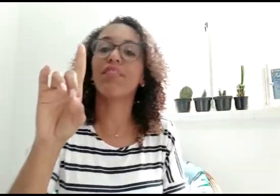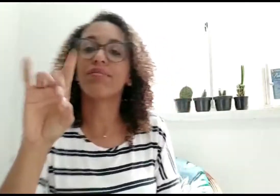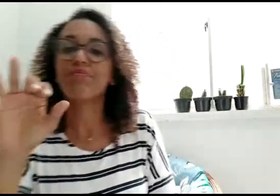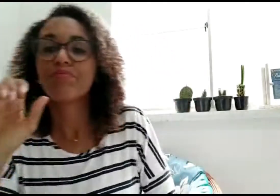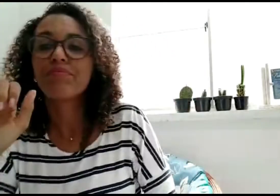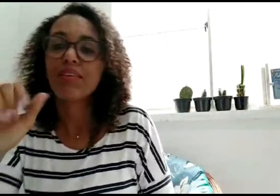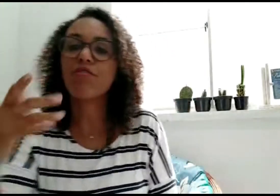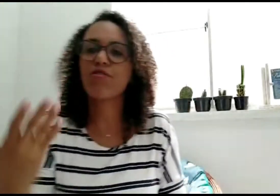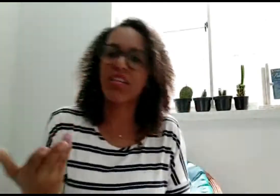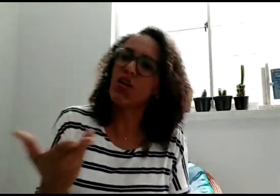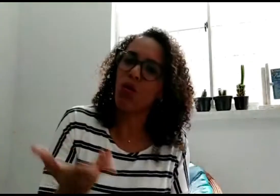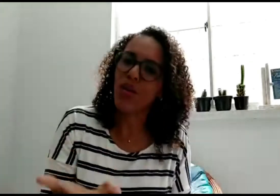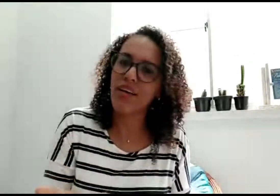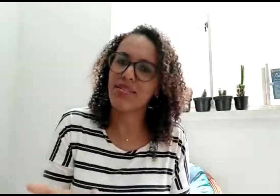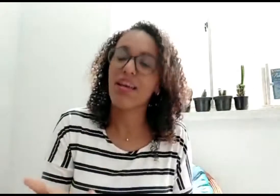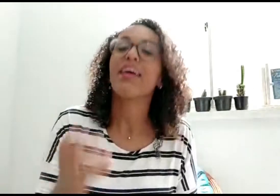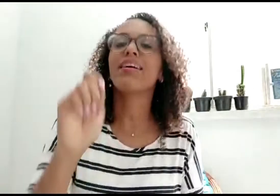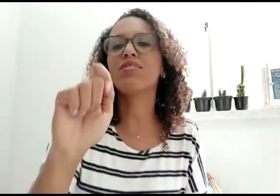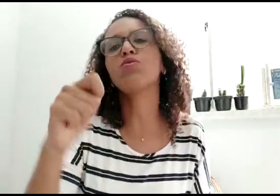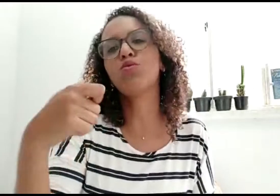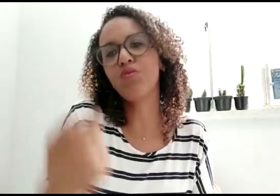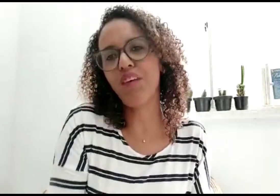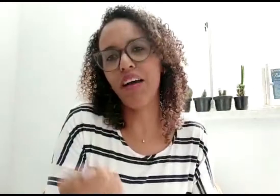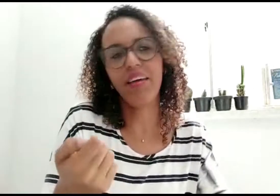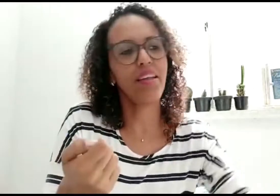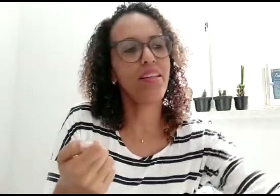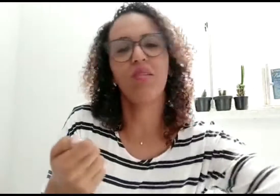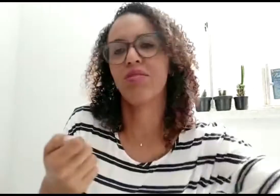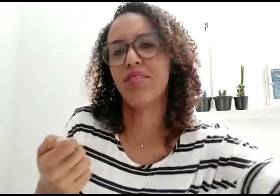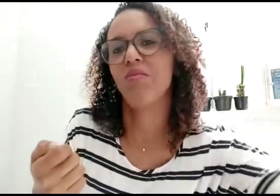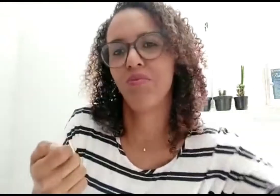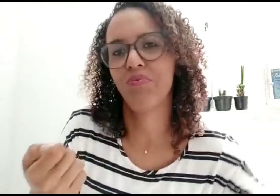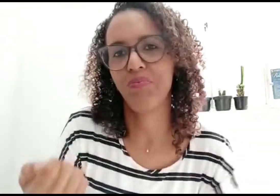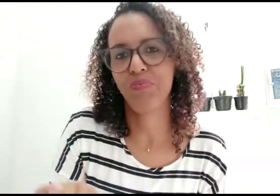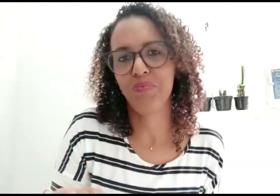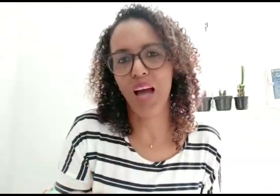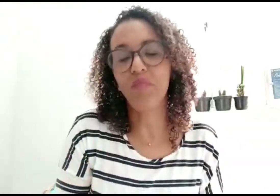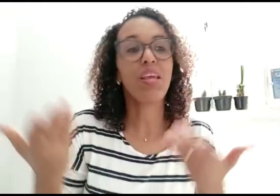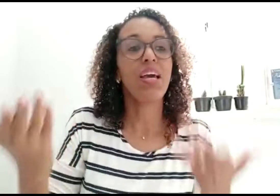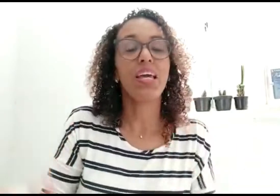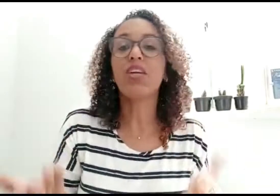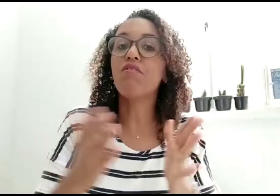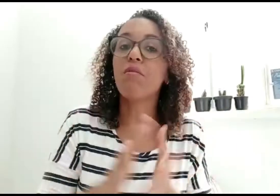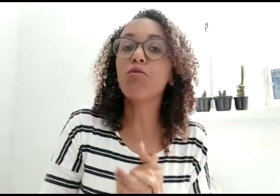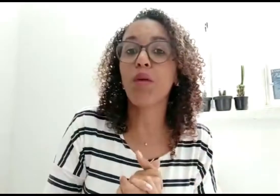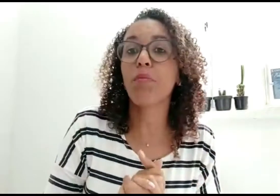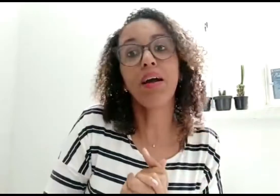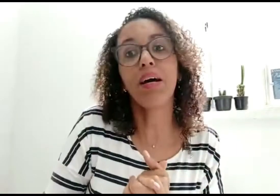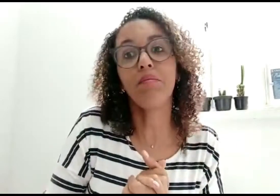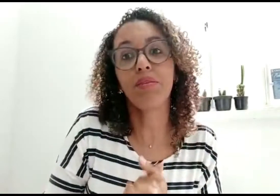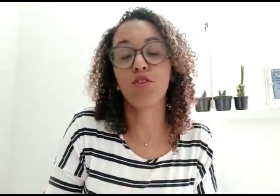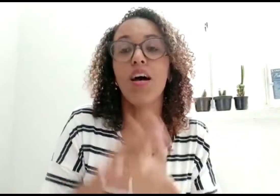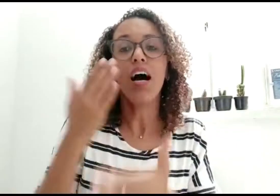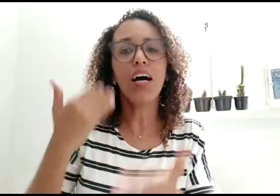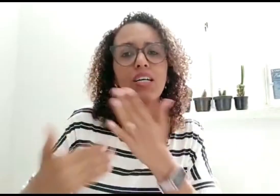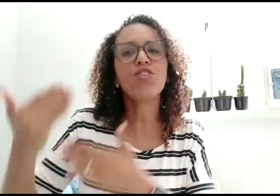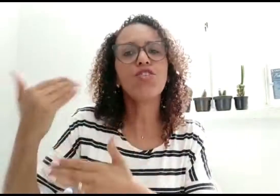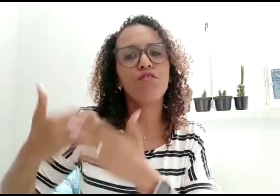palavra que você não conhece. E assim o surdo vai e te dá o sinal, tá? Então vamos para parâmetros. Antes de